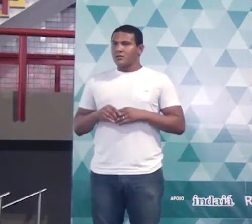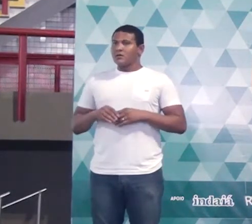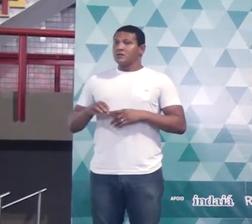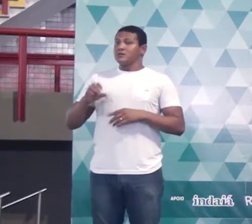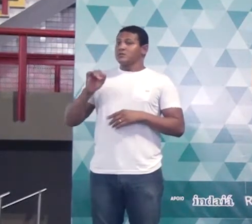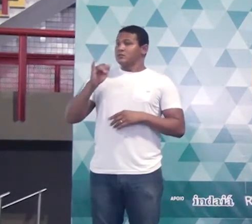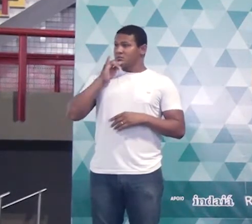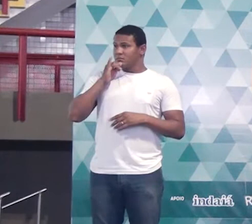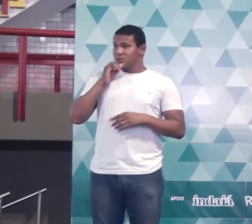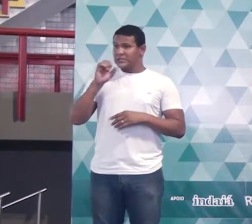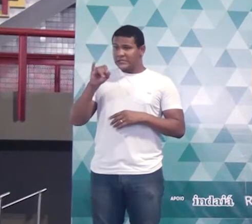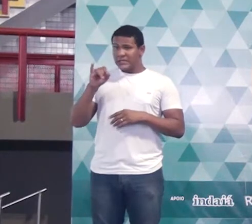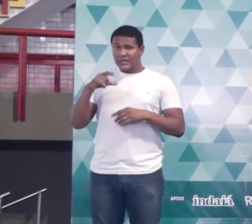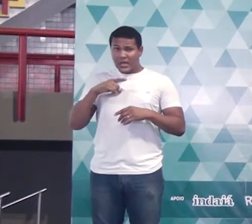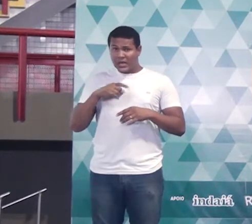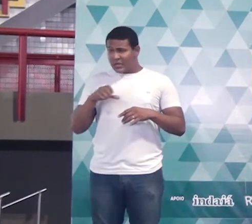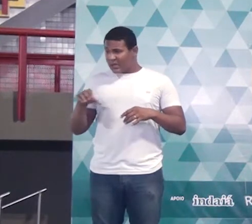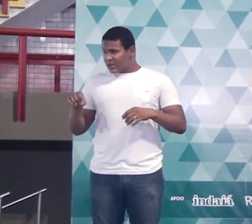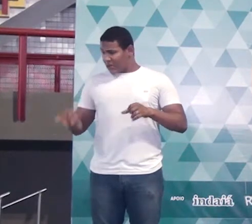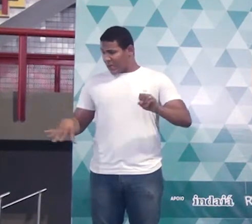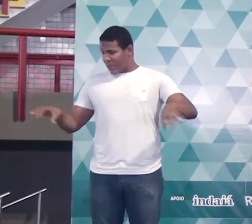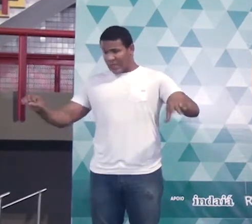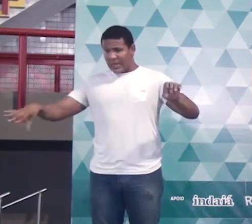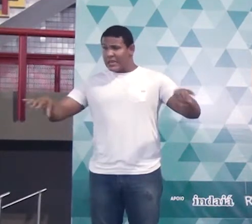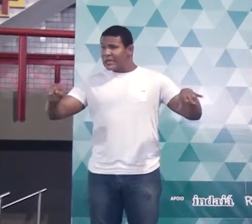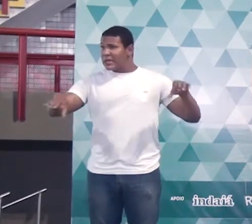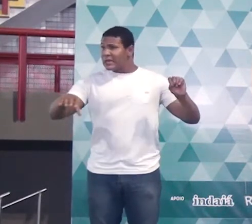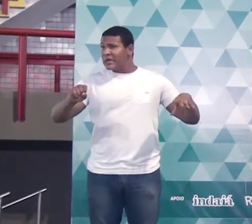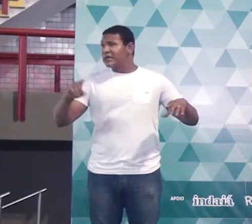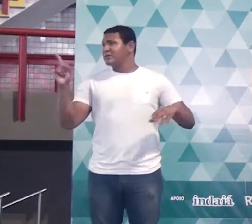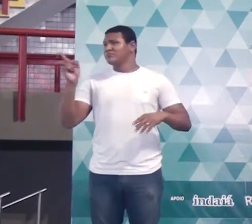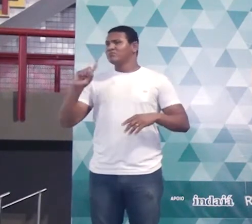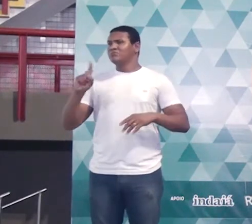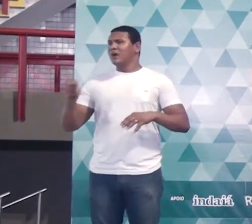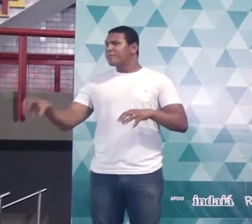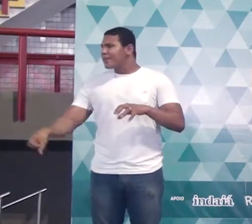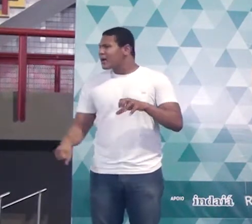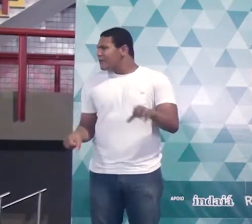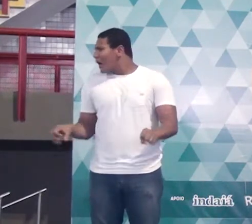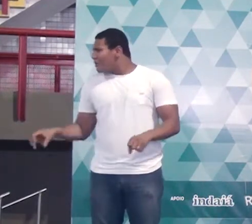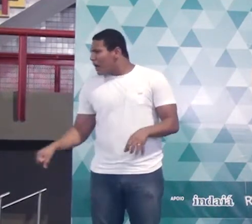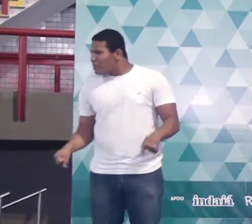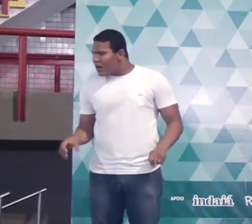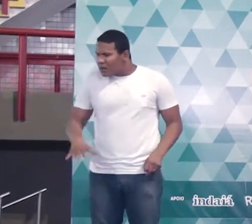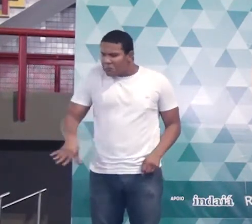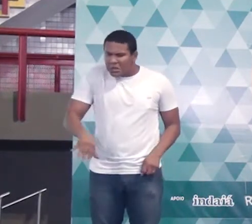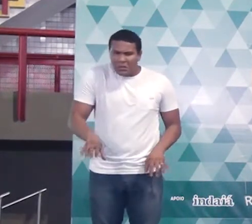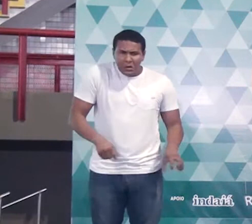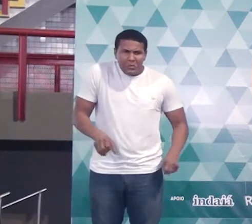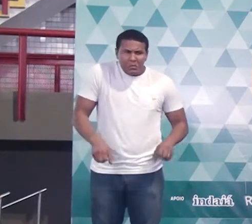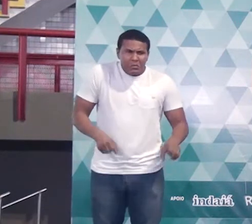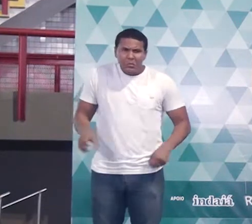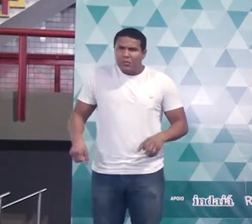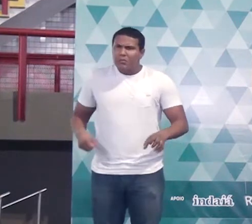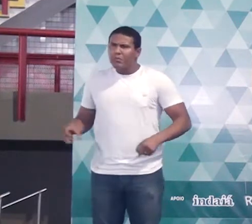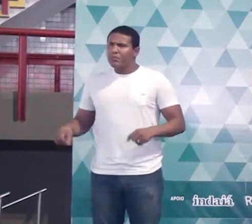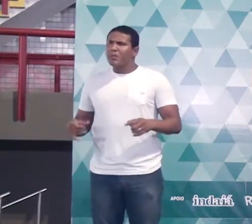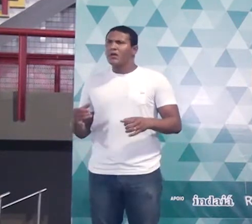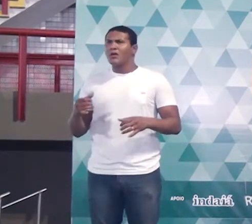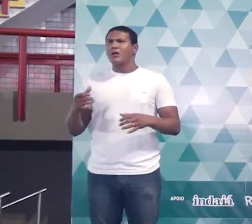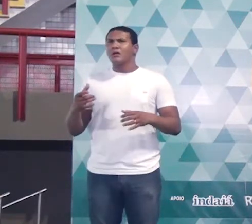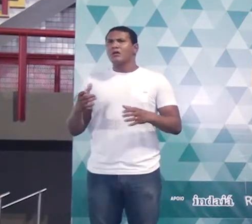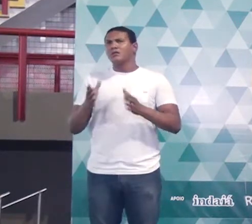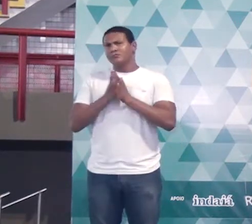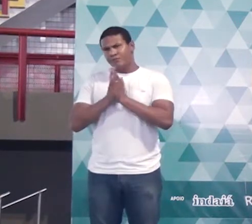houver, recolha o lixo que tiver aí pela sua cadeira, tá bom? Recolha o lixo, recolha qualquer coisa que tenha,